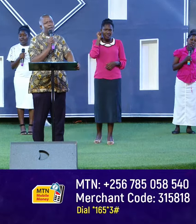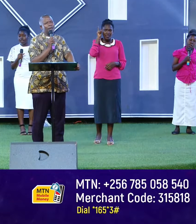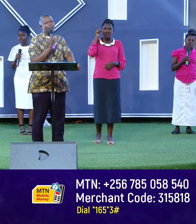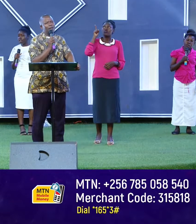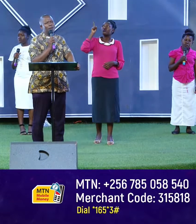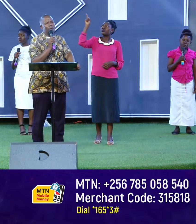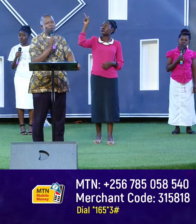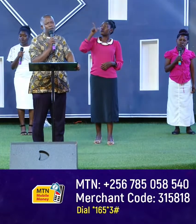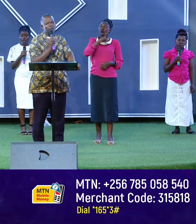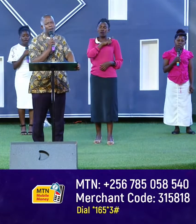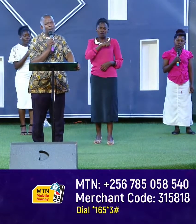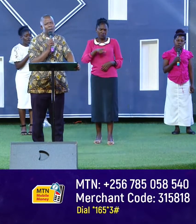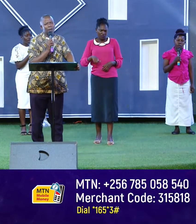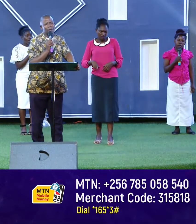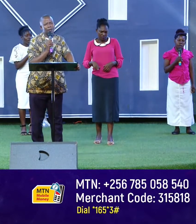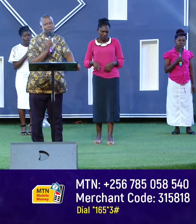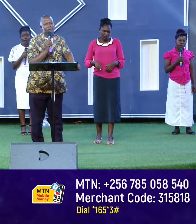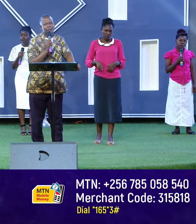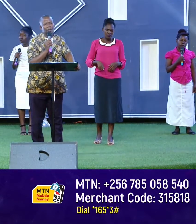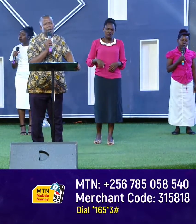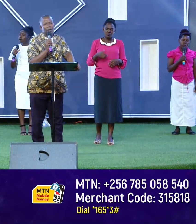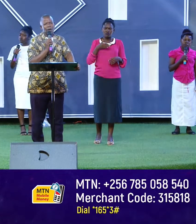Kutekere Kwimukama